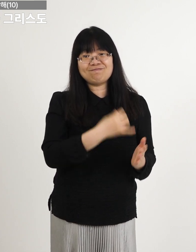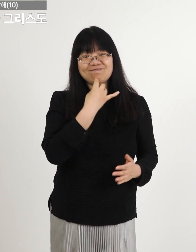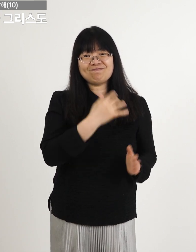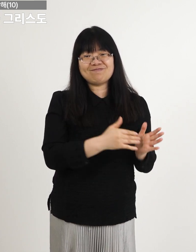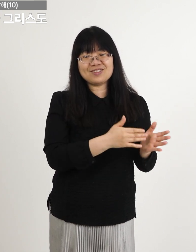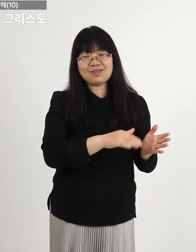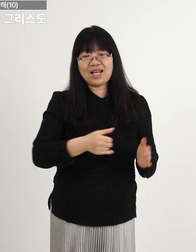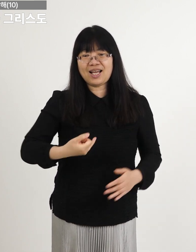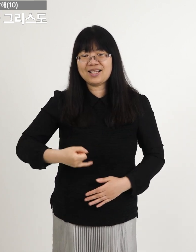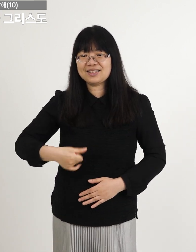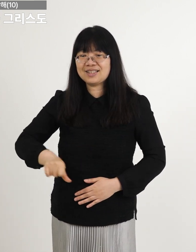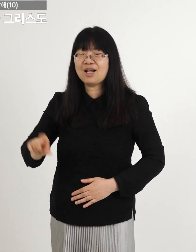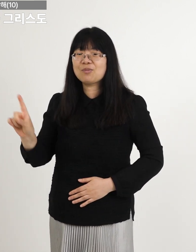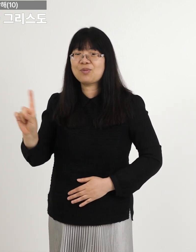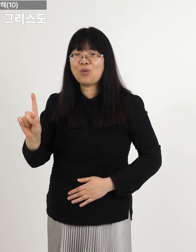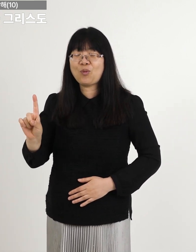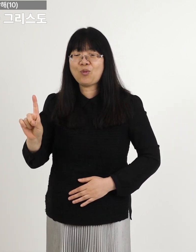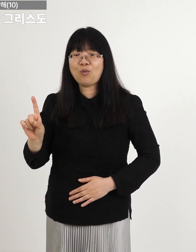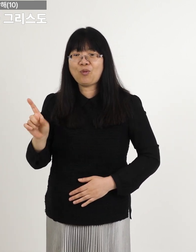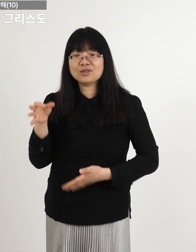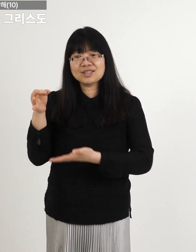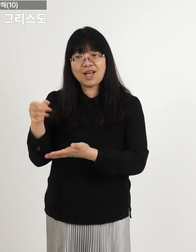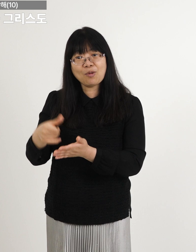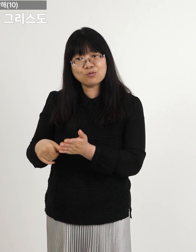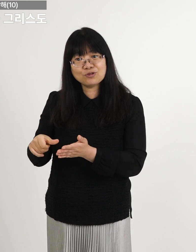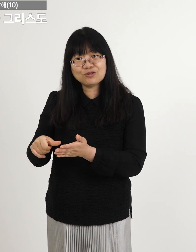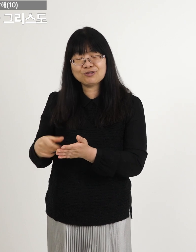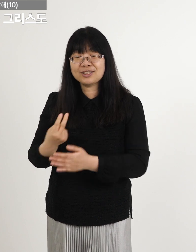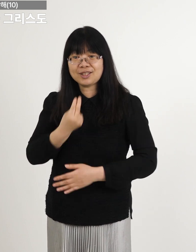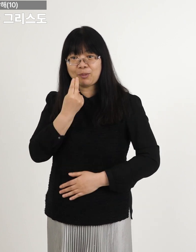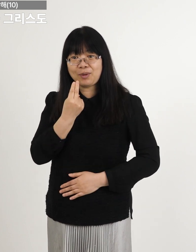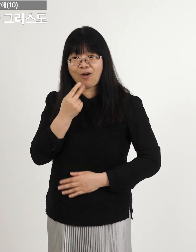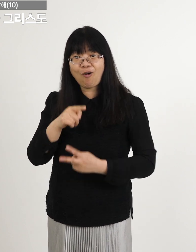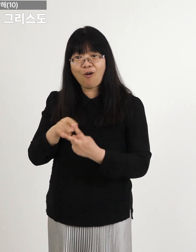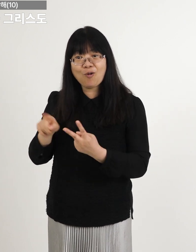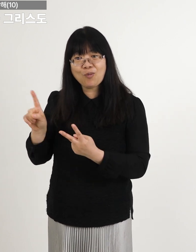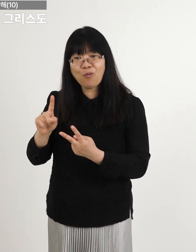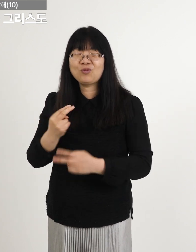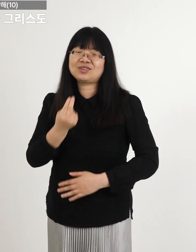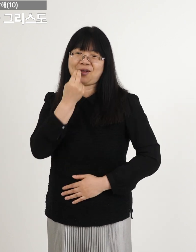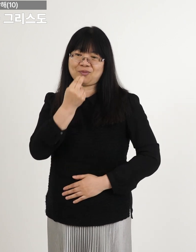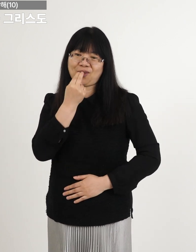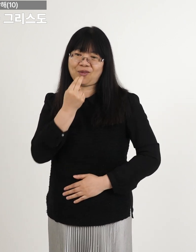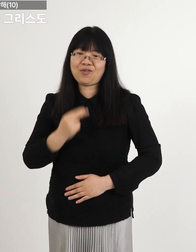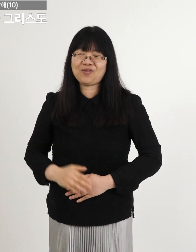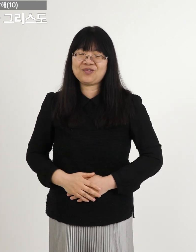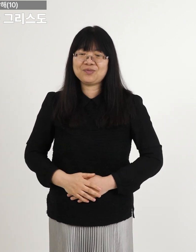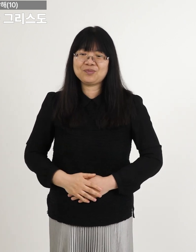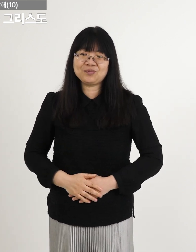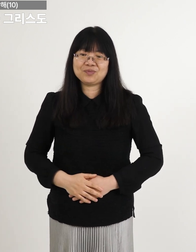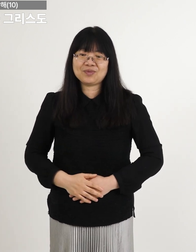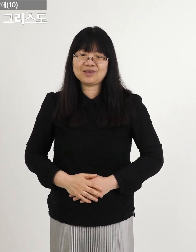그런데 아들, 딸은 재물입니까? 생명입니까? 그건 생명이에요.